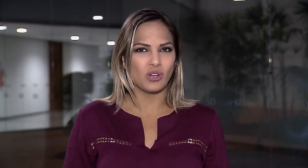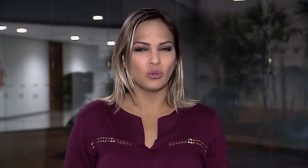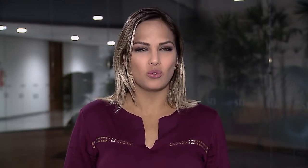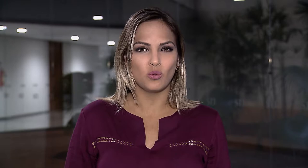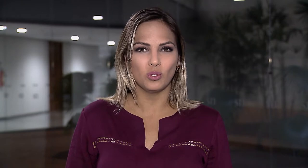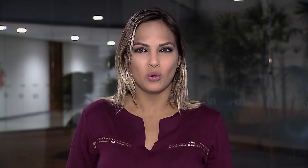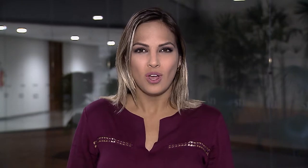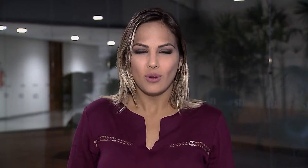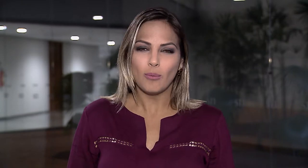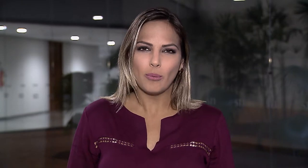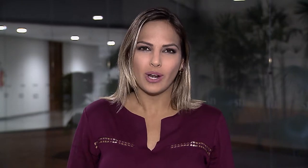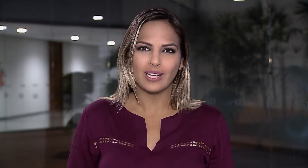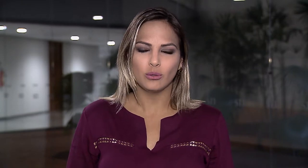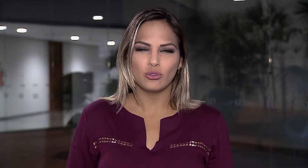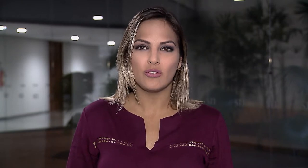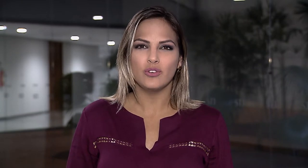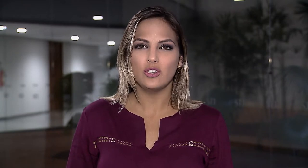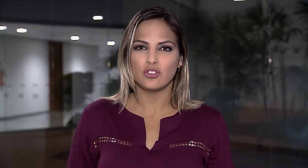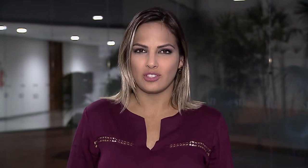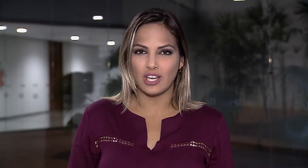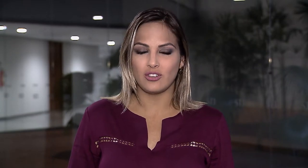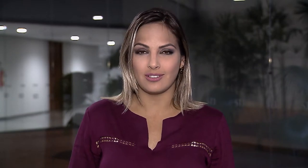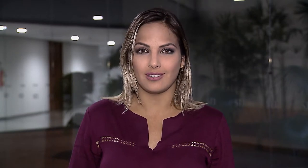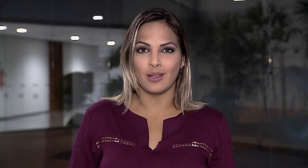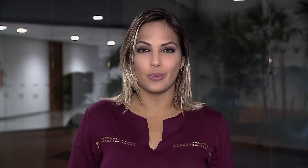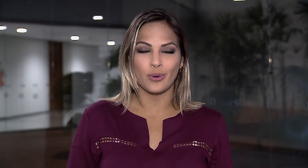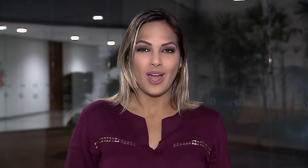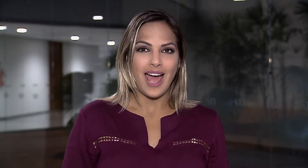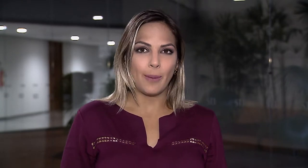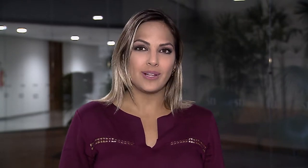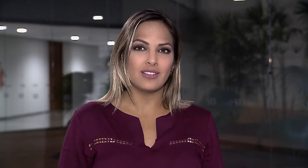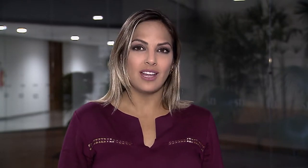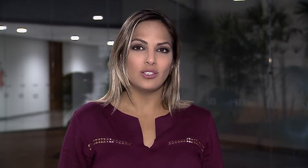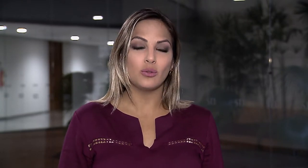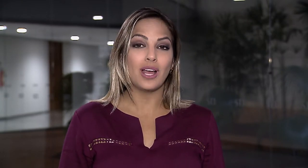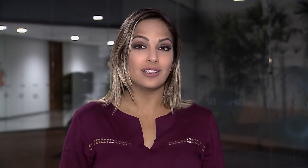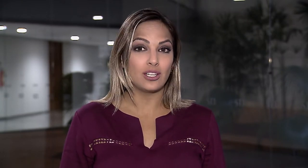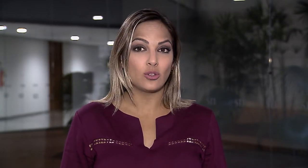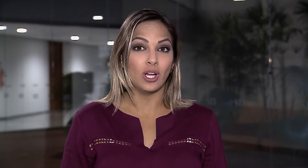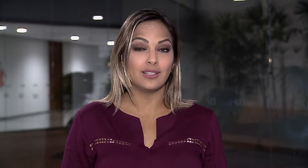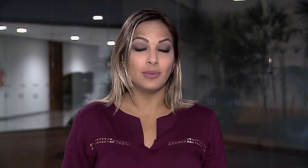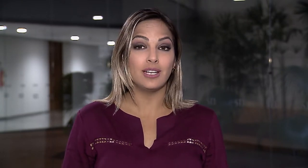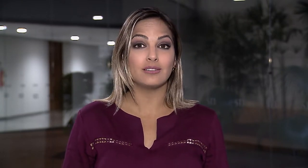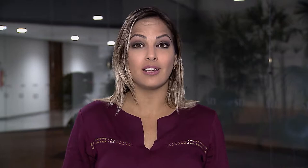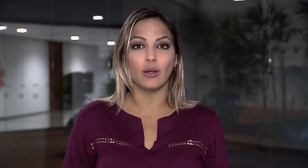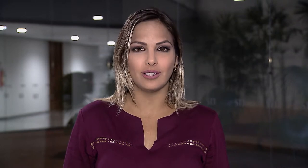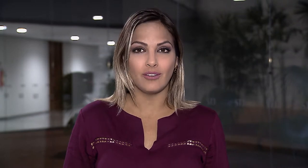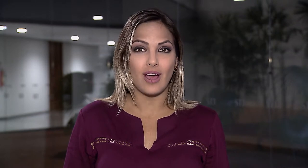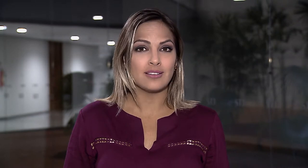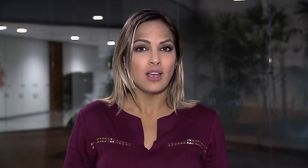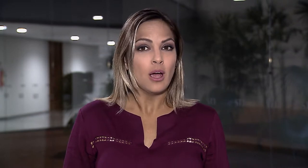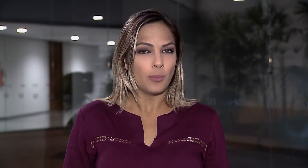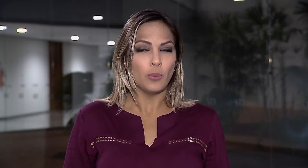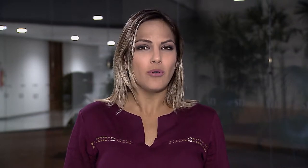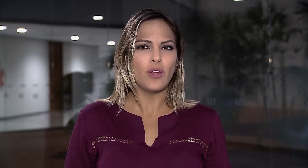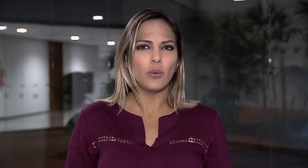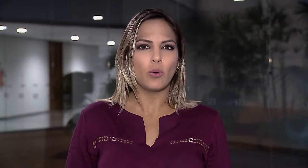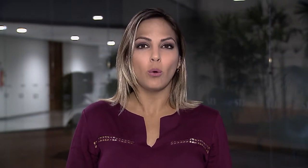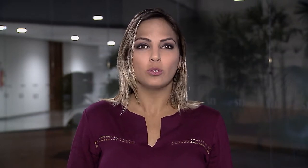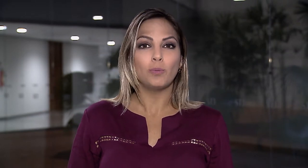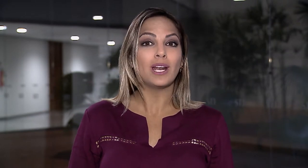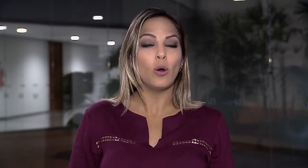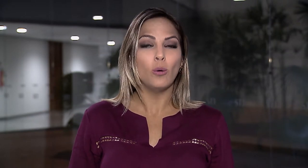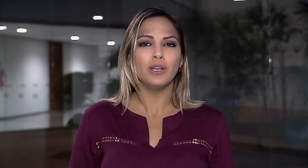Dia Nacional do Surdo, comemorado no dia 26 de setembro, a presidente do STJ, ministra Laurita Vaz,